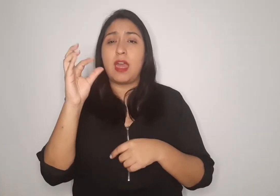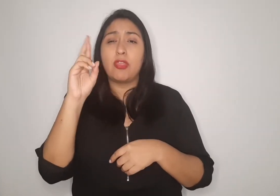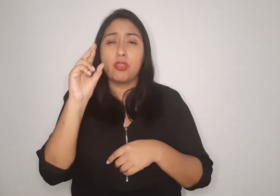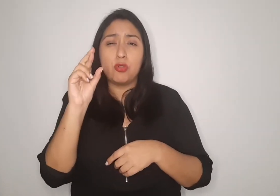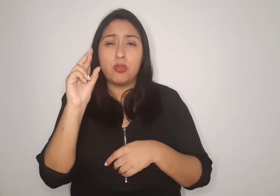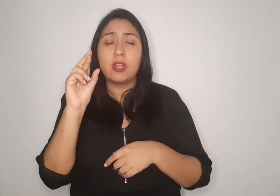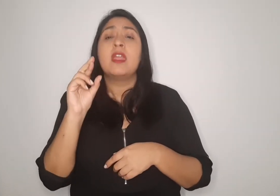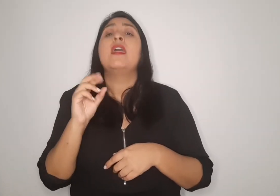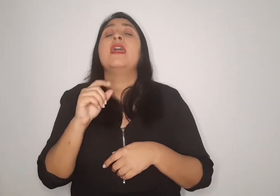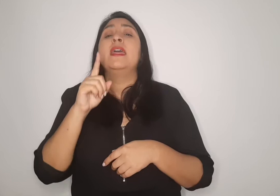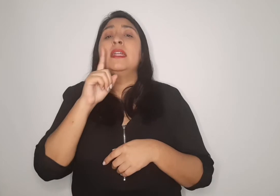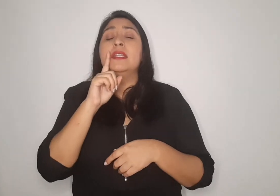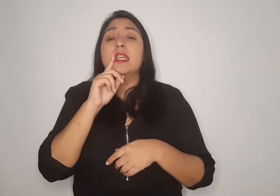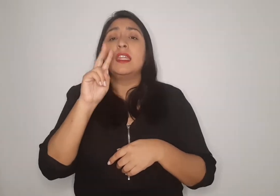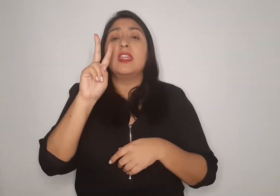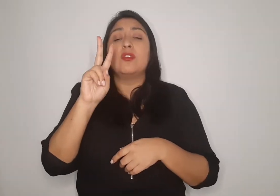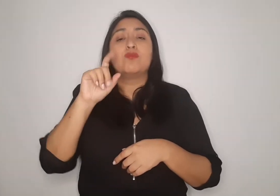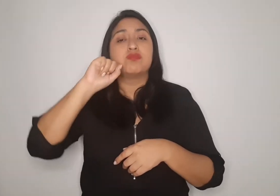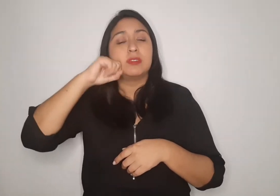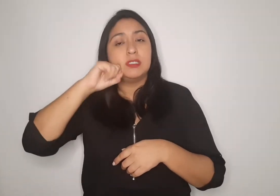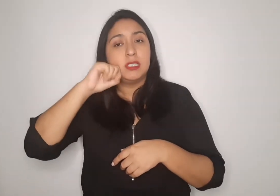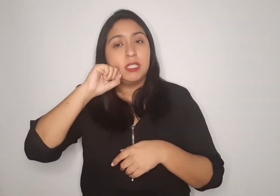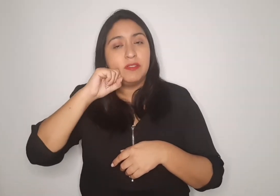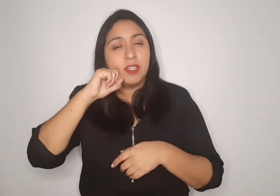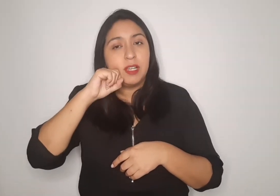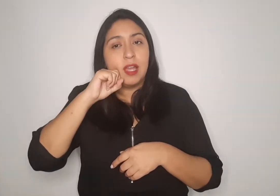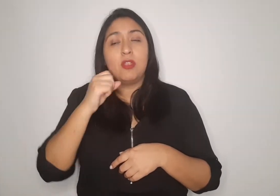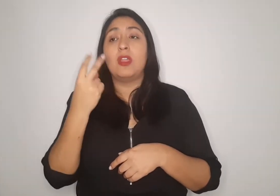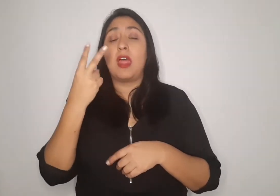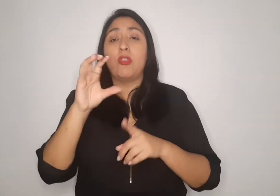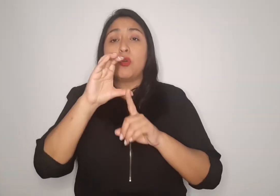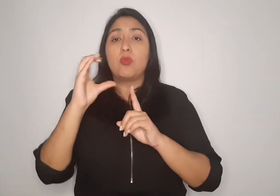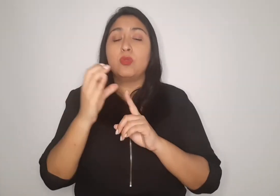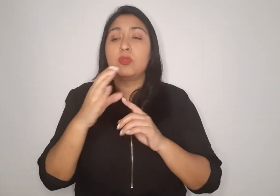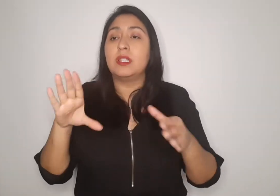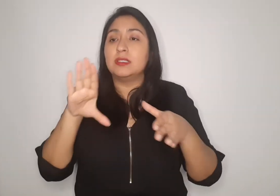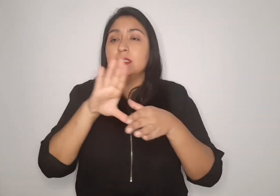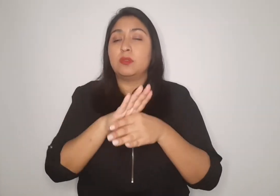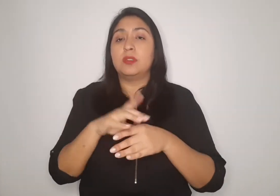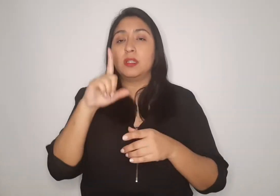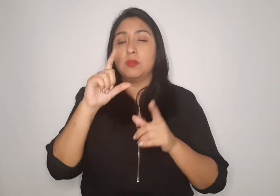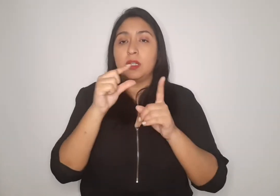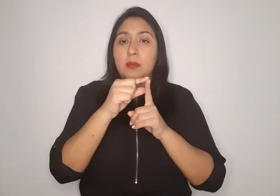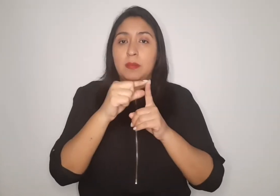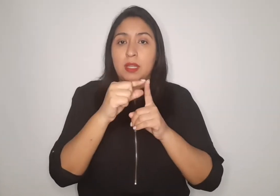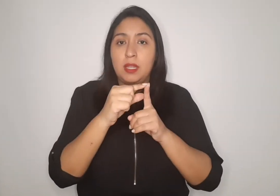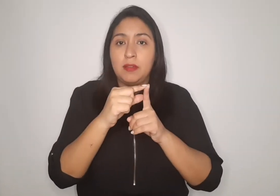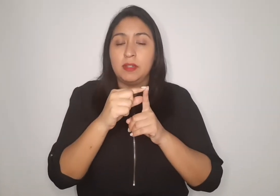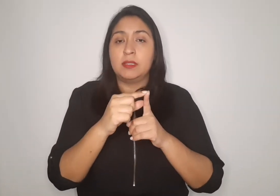cuando se juntan dos culturas con la misma palabra. Escuché la palabra también, la traduje desde el lado mapuche argentino,